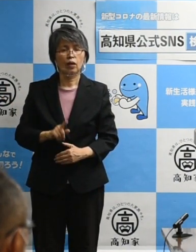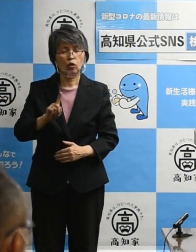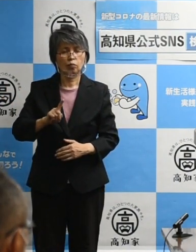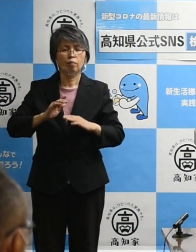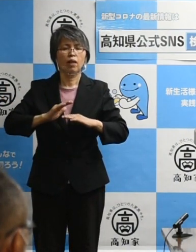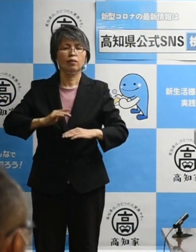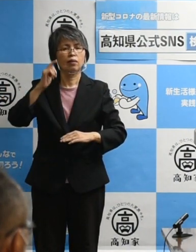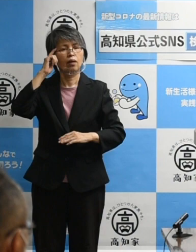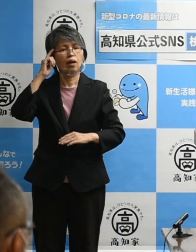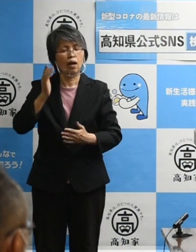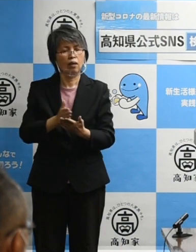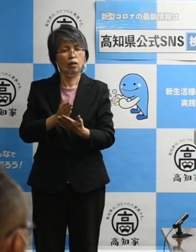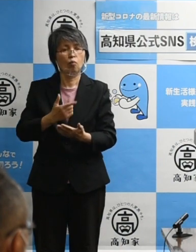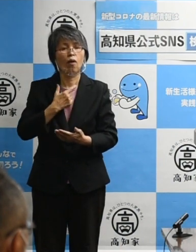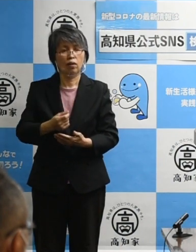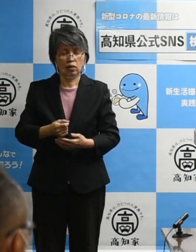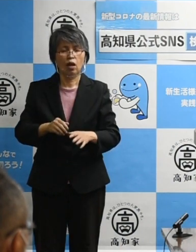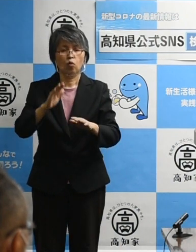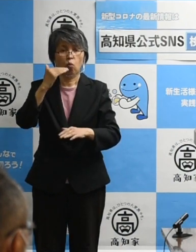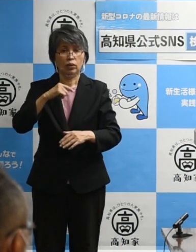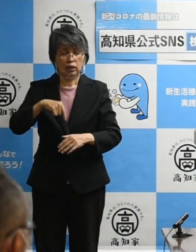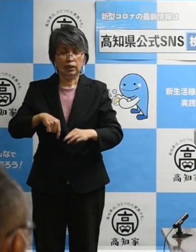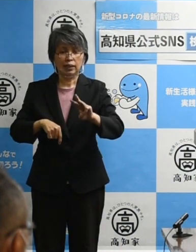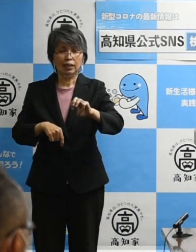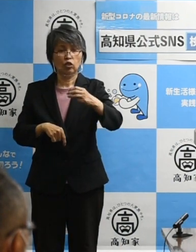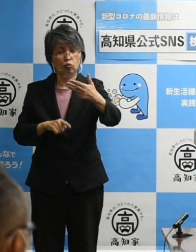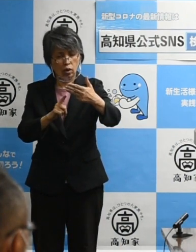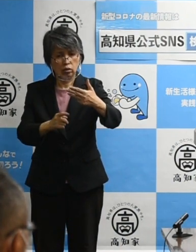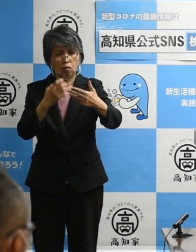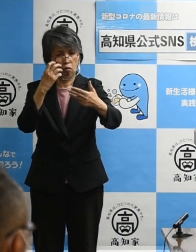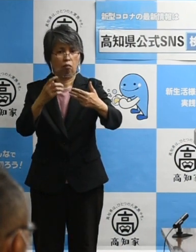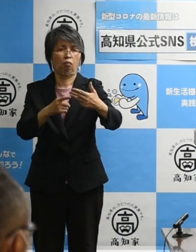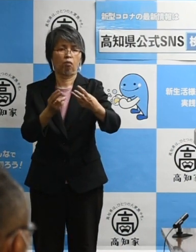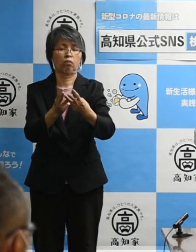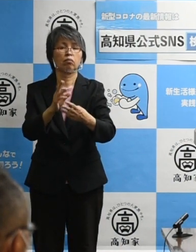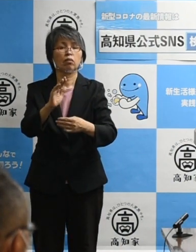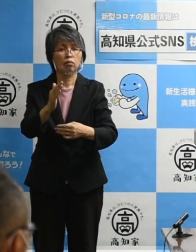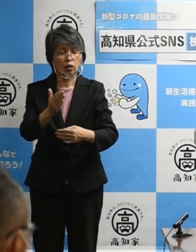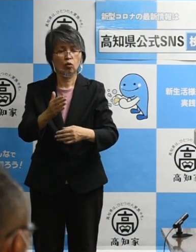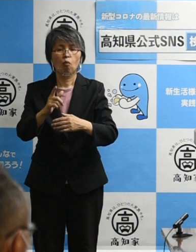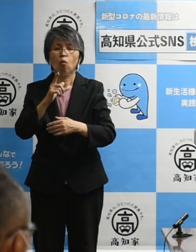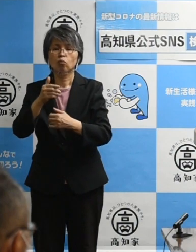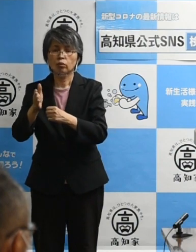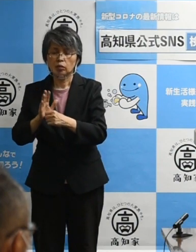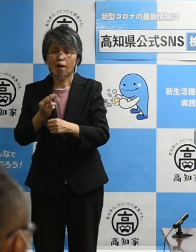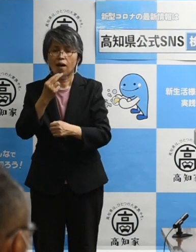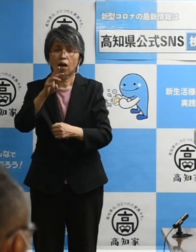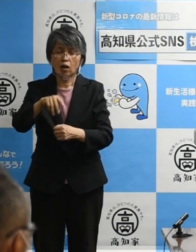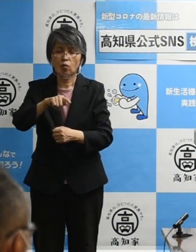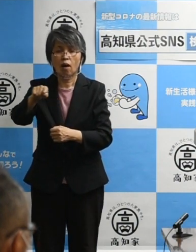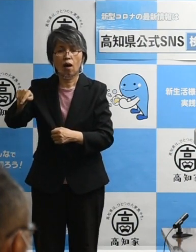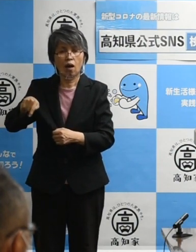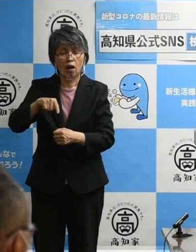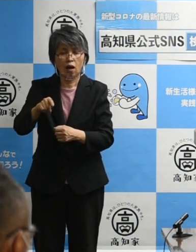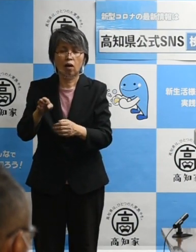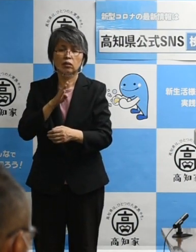めていただきたいというのは、高知県38人、確かに驚くべき数字ではありますけれども、この徳島県、香川県、人口換算